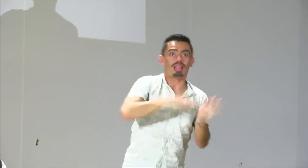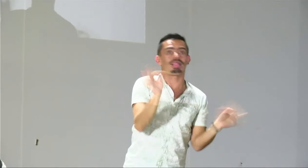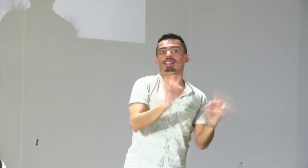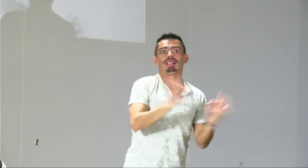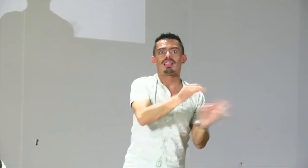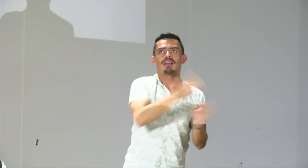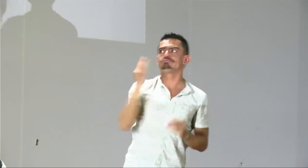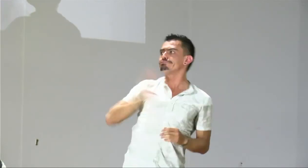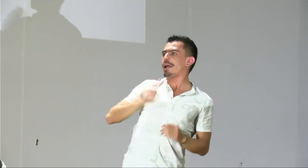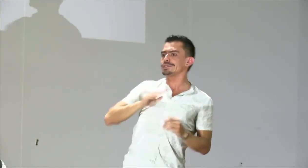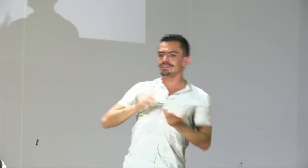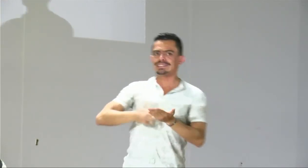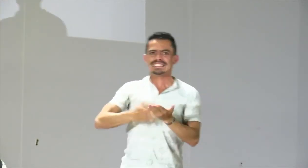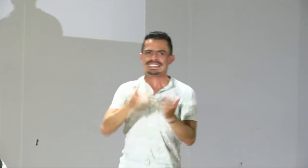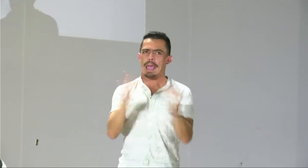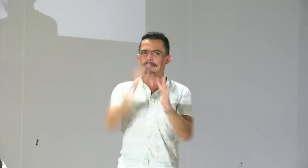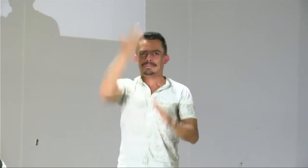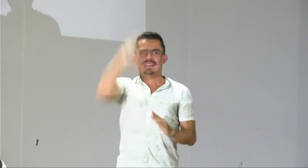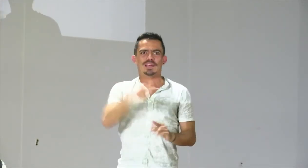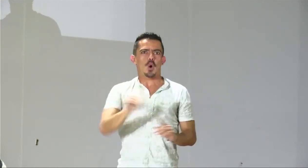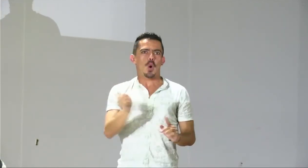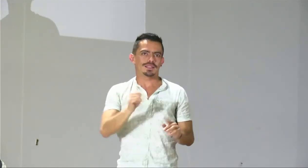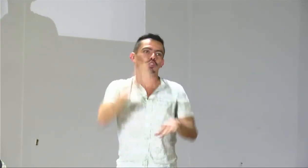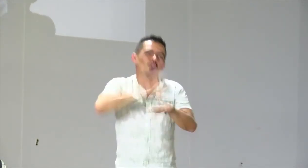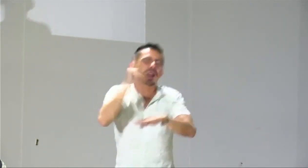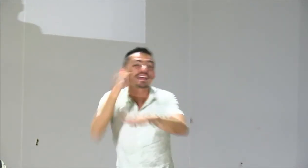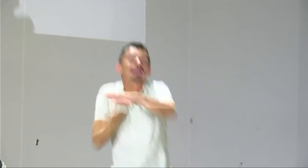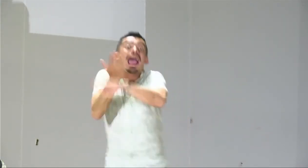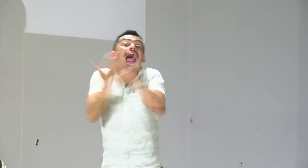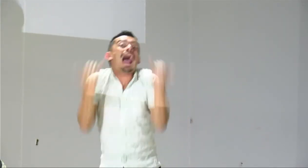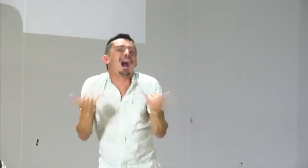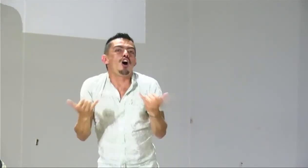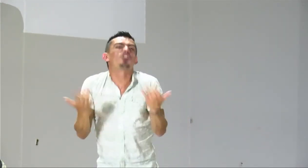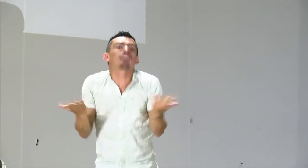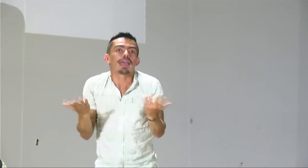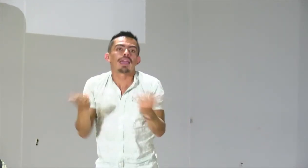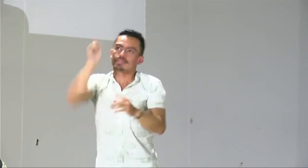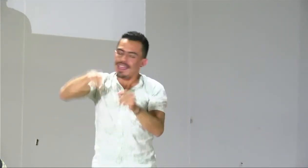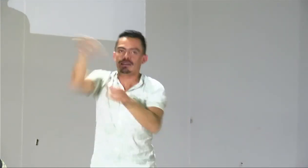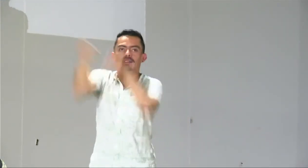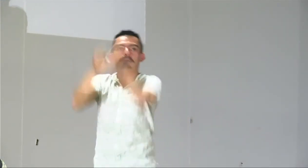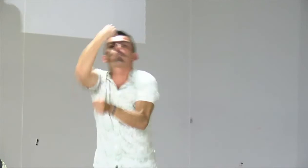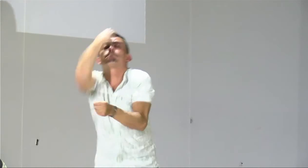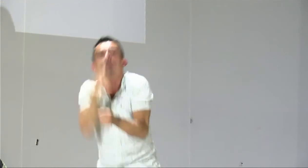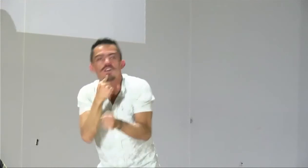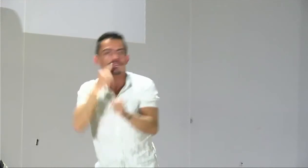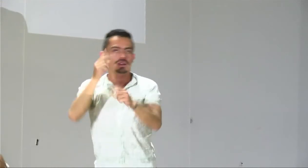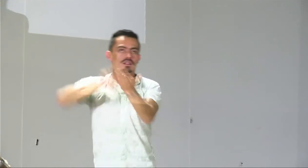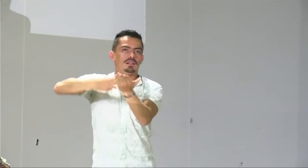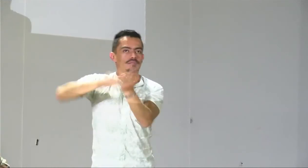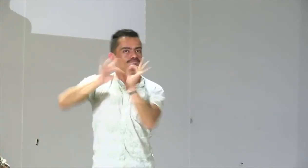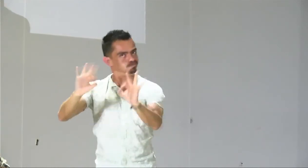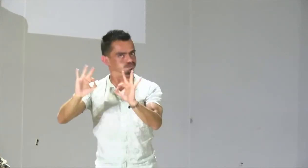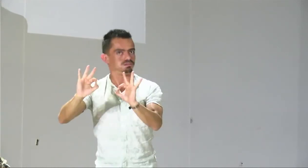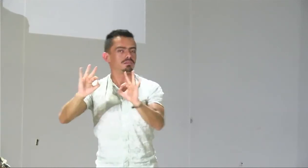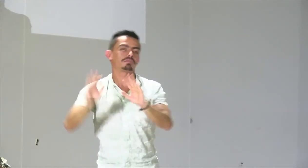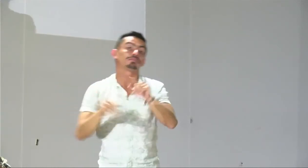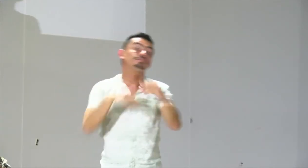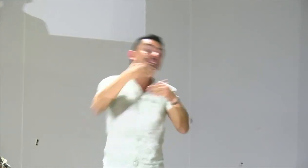entonces muchas veces en estos equipos nosotros tenemos y esa es una propuesta que debemos hacer obviamente siempre teniendo en cuenta un perfil